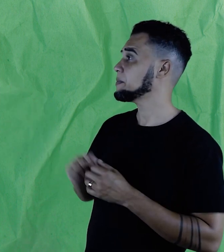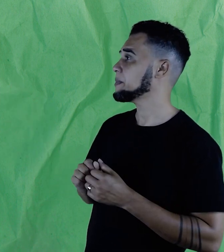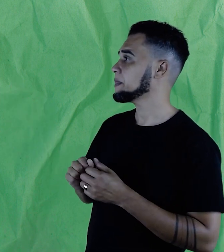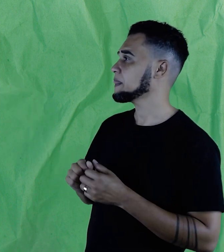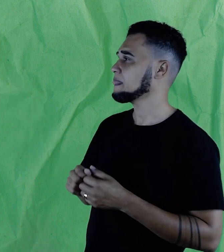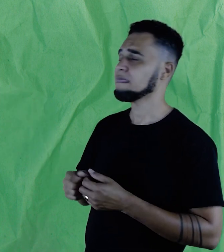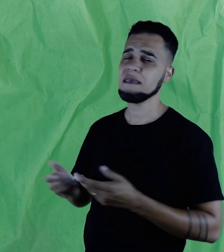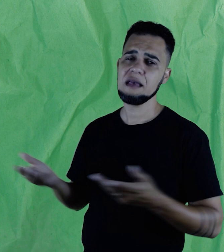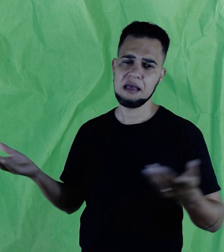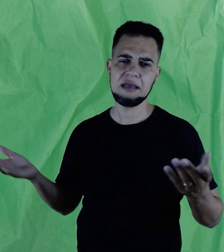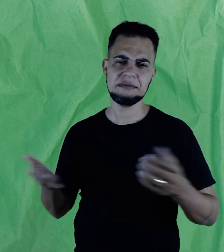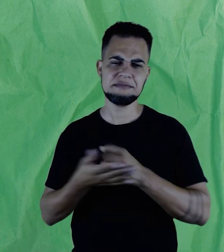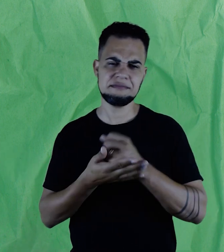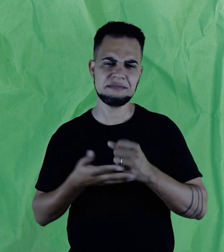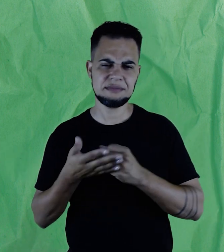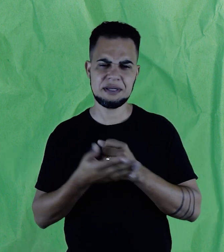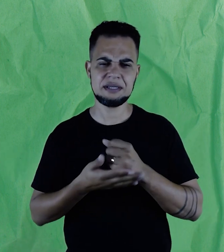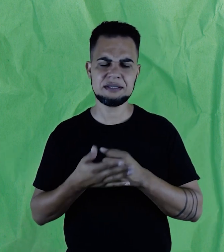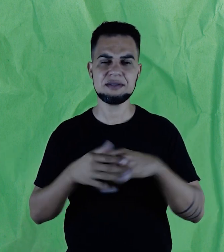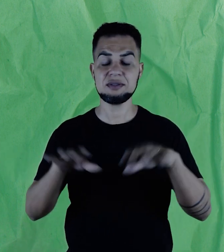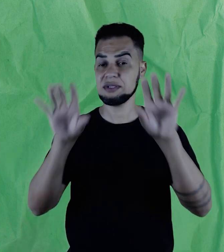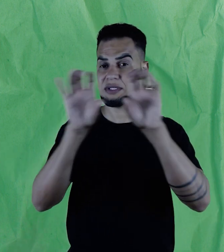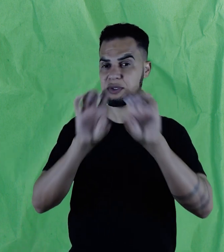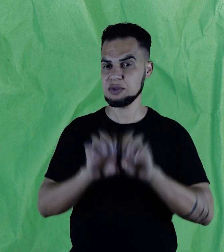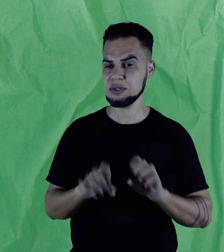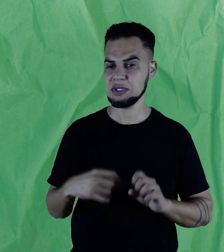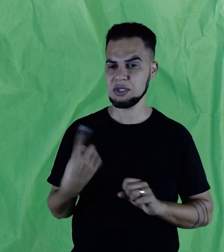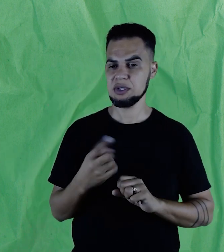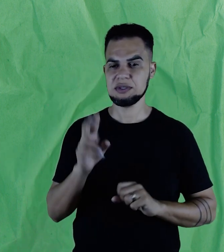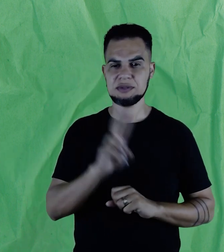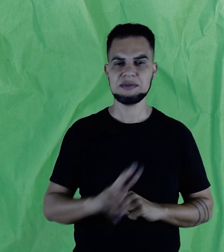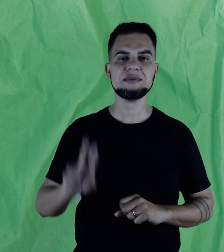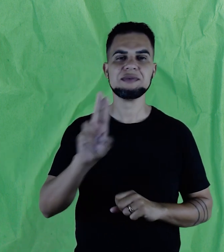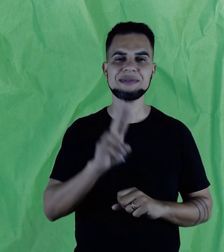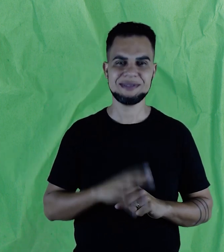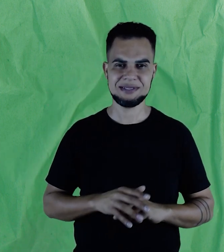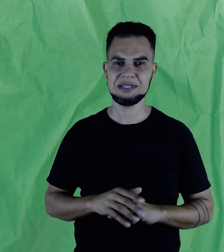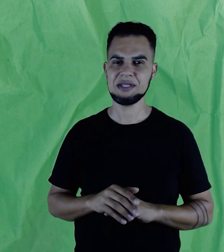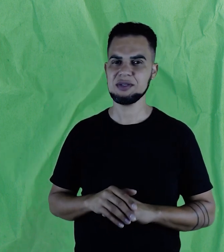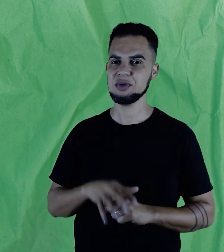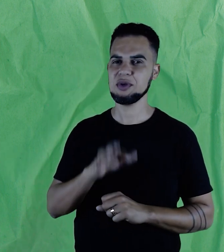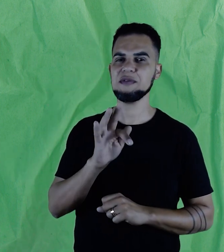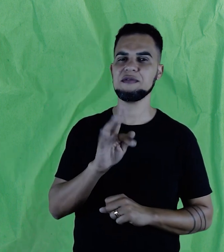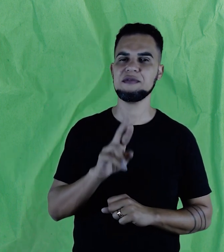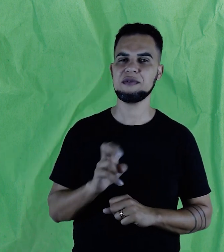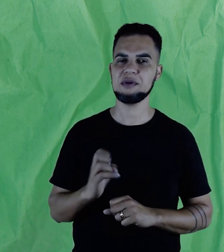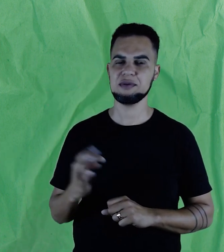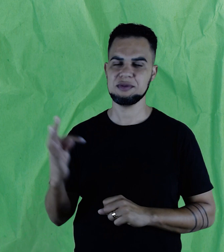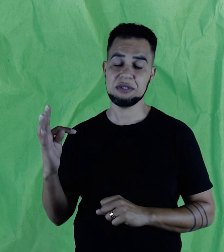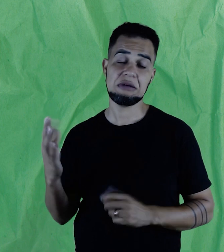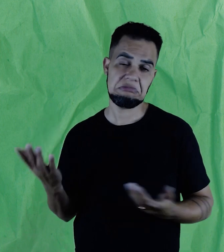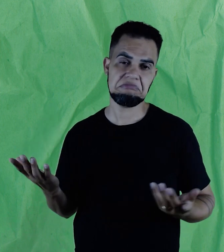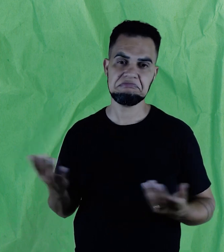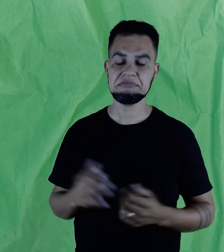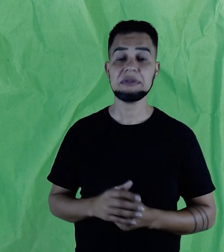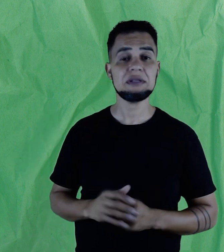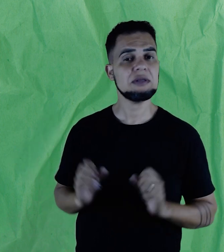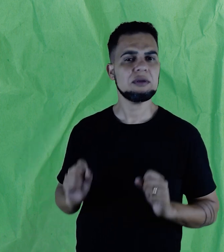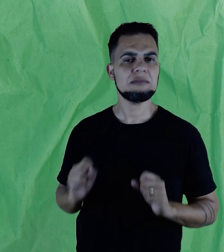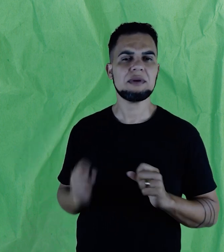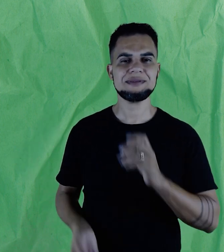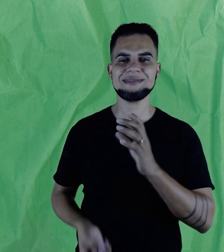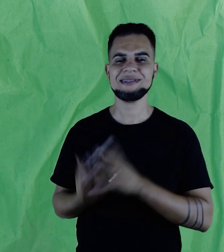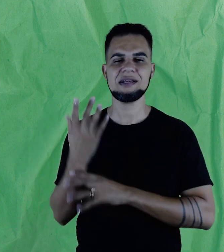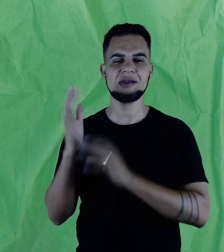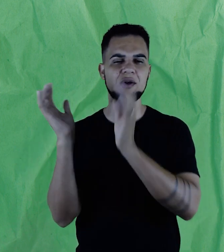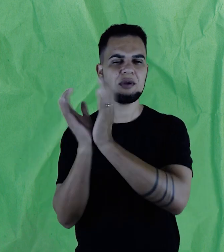né? É basicamente a estrutura que a gente está trabalhando lá no nosso front, né? E eu posso estar